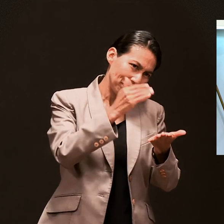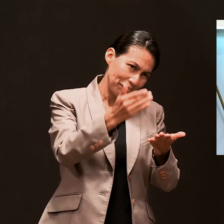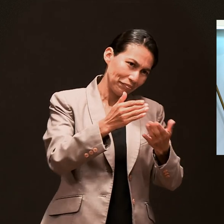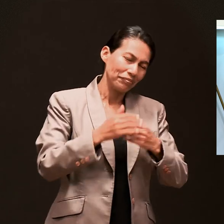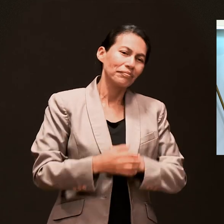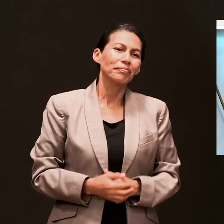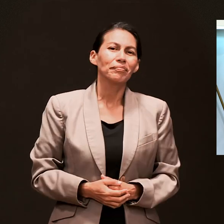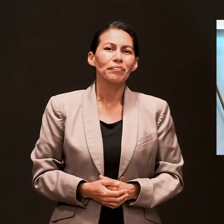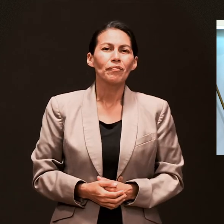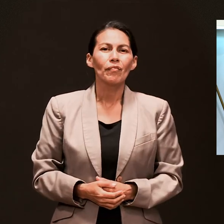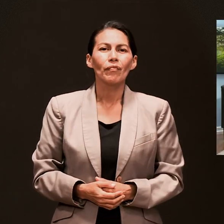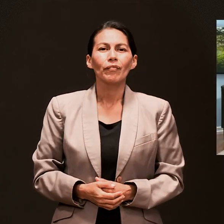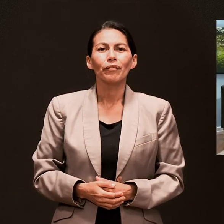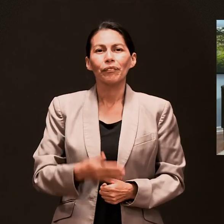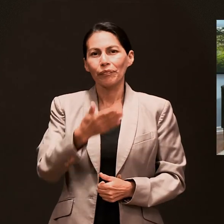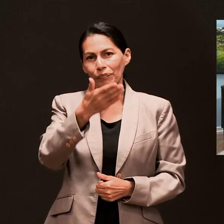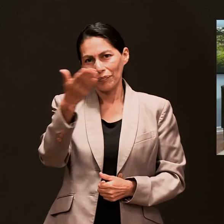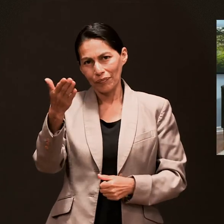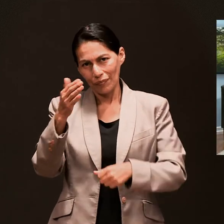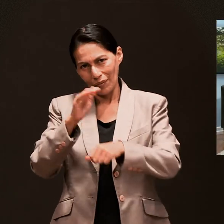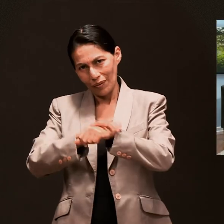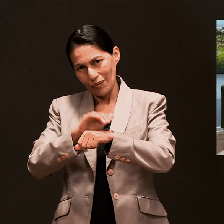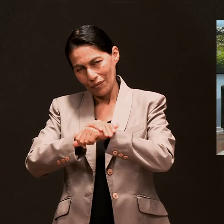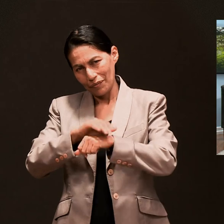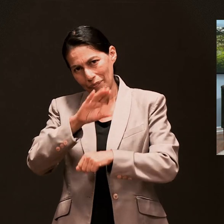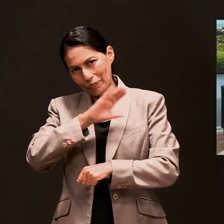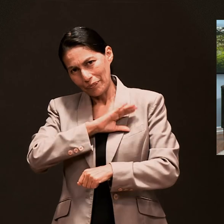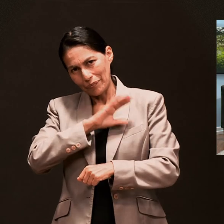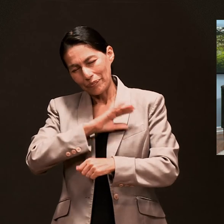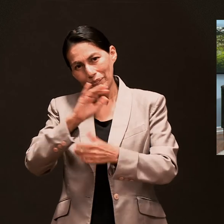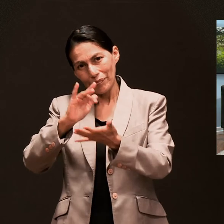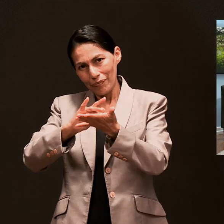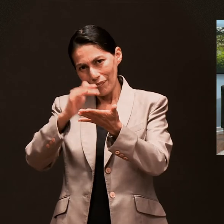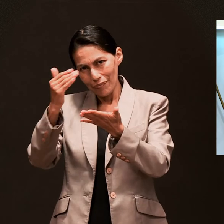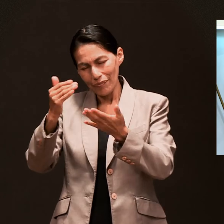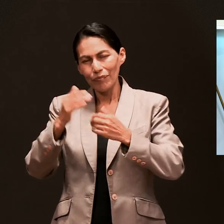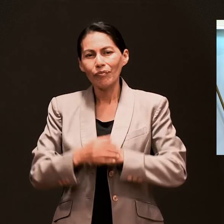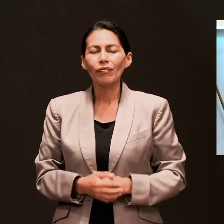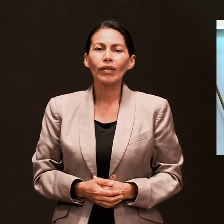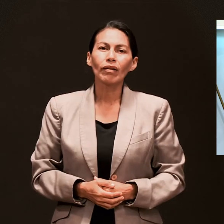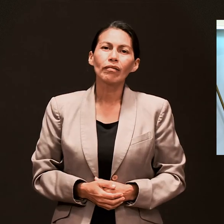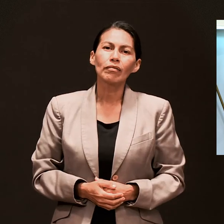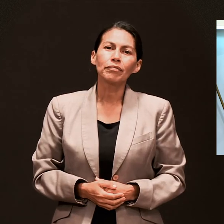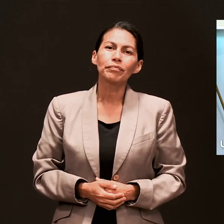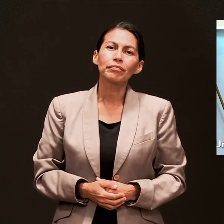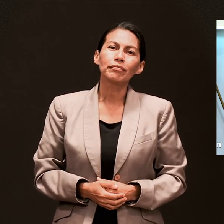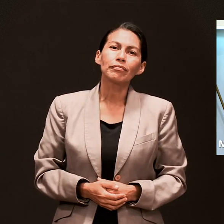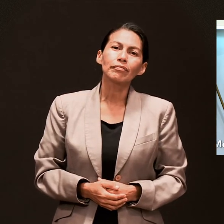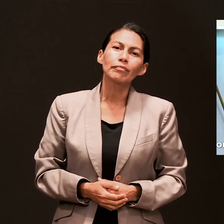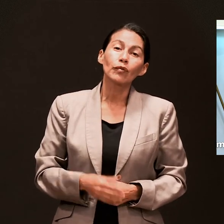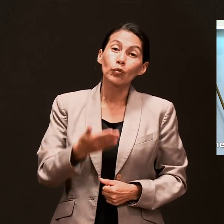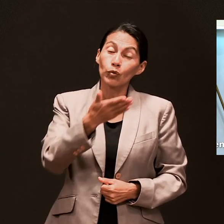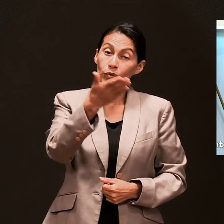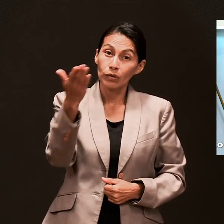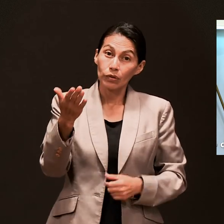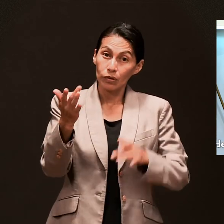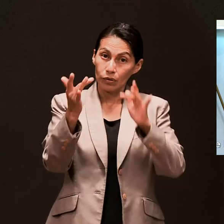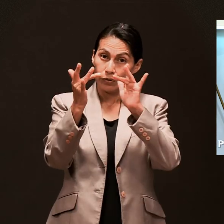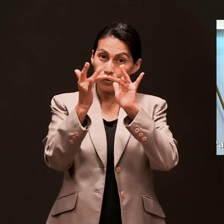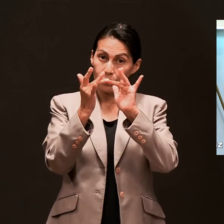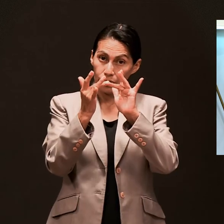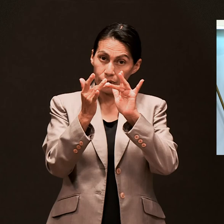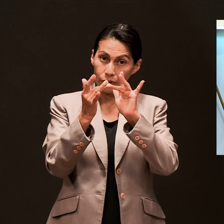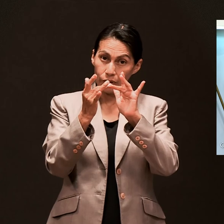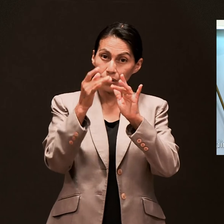bueno es Dios gracias Marisela gracias a usted y gracias a ustedes queridos porque